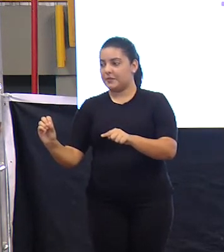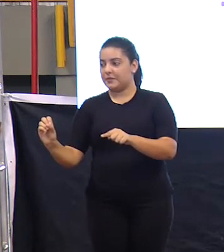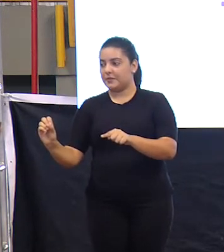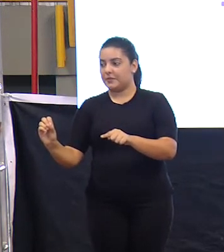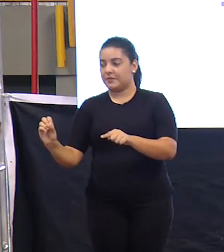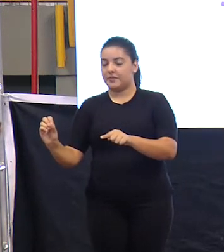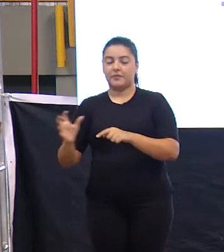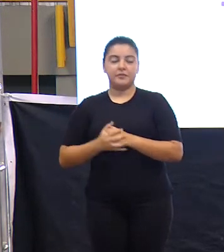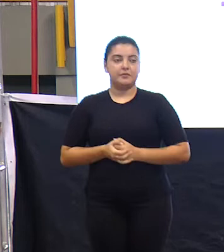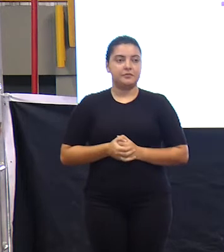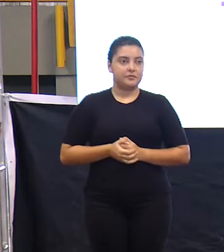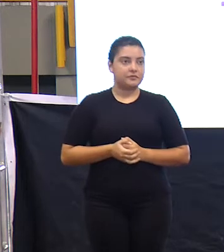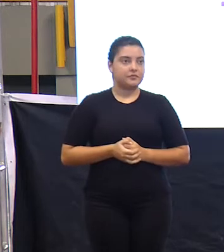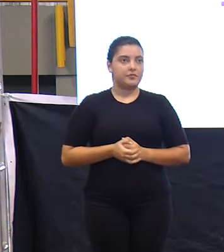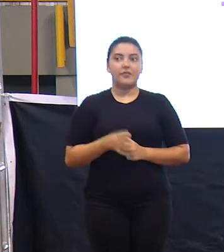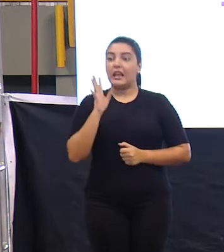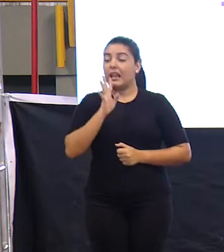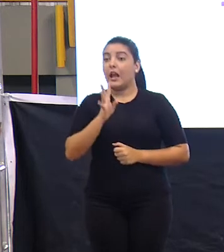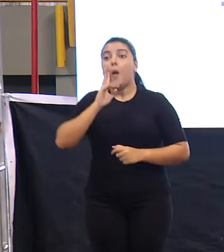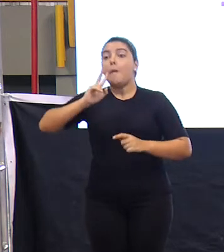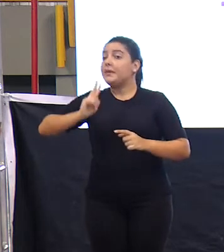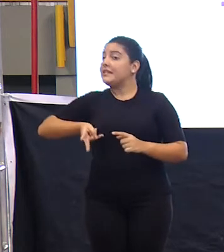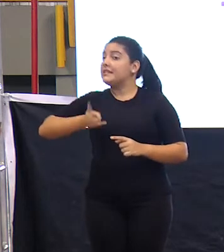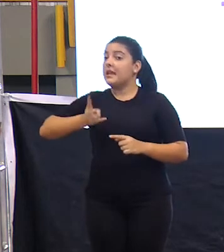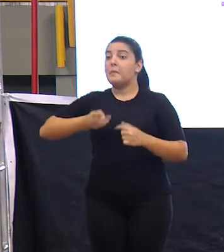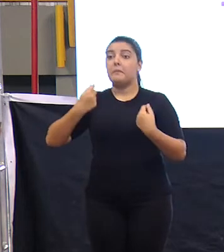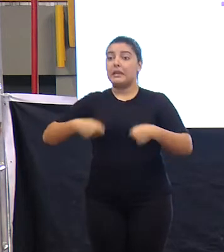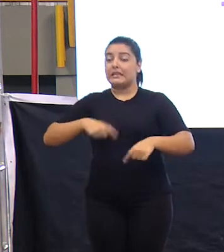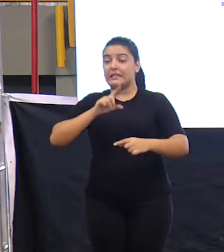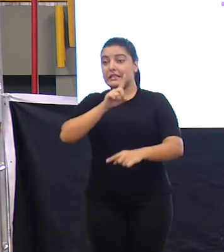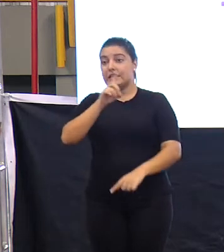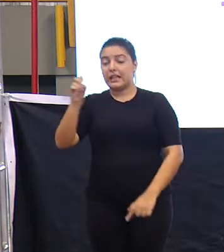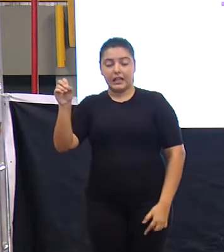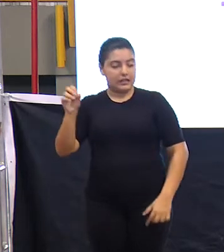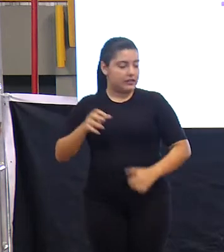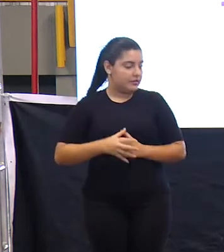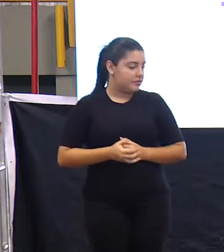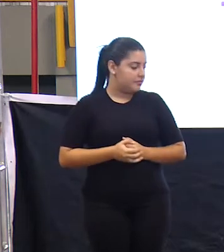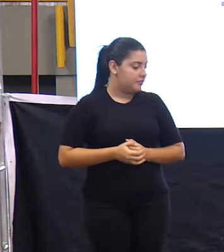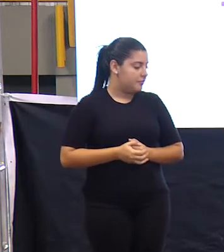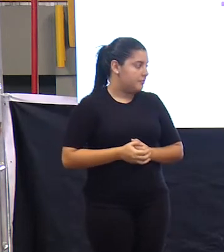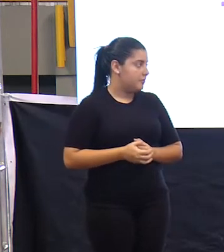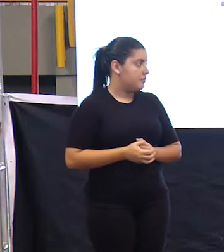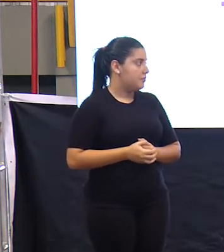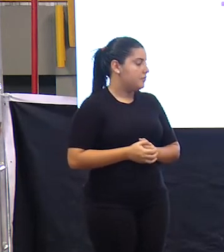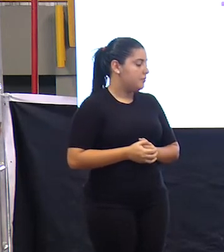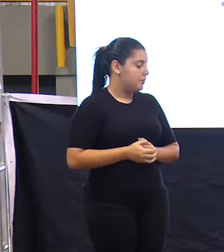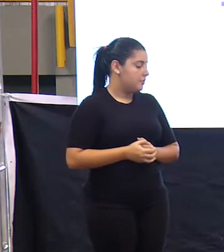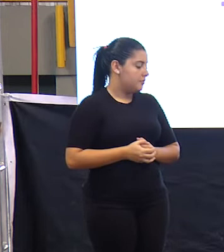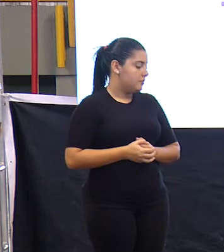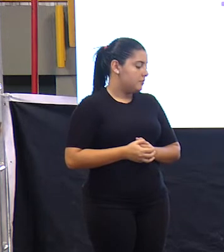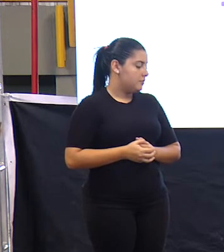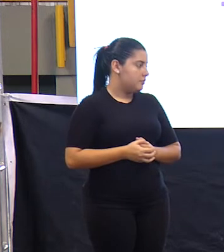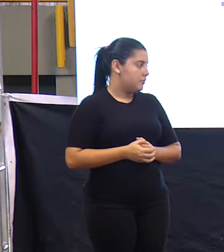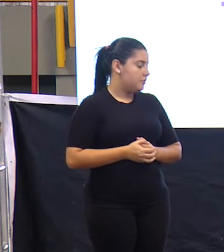37,5%. Massa? Agora é o seguinte, 37,5%. Opa, não está passando não,